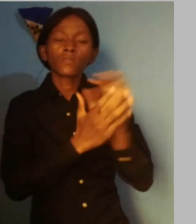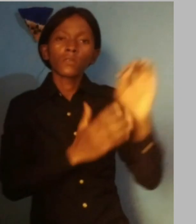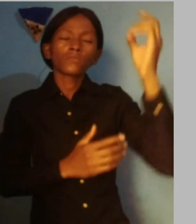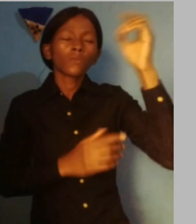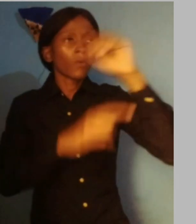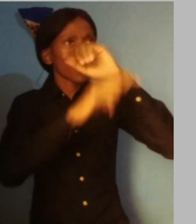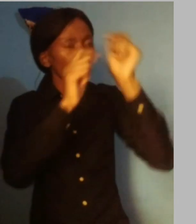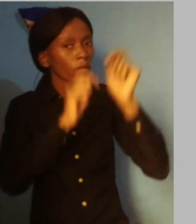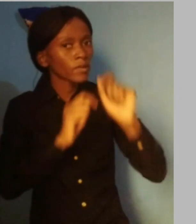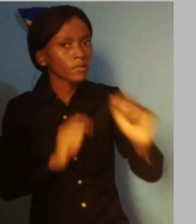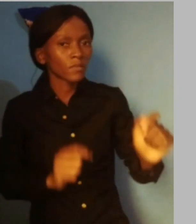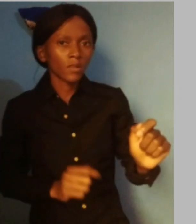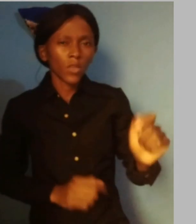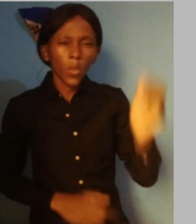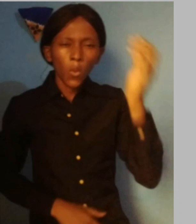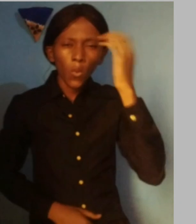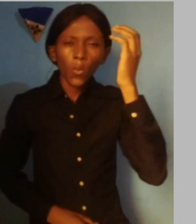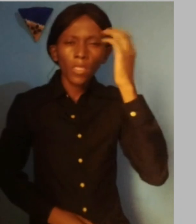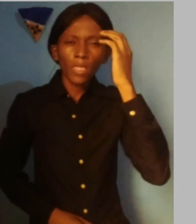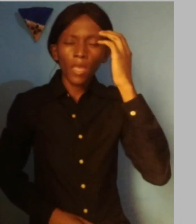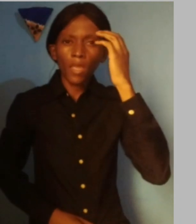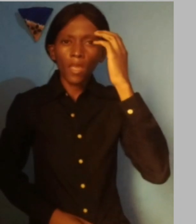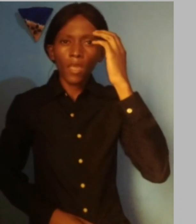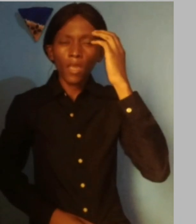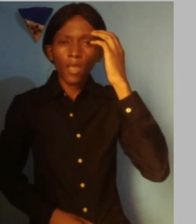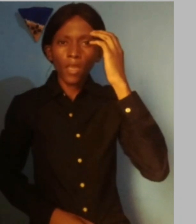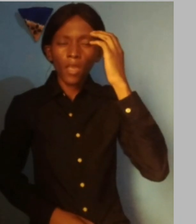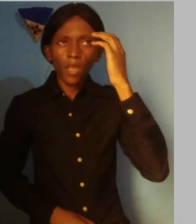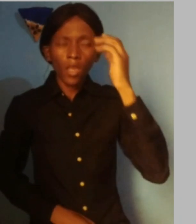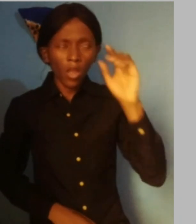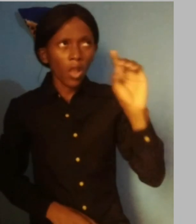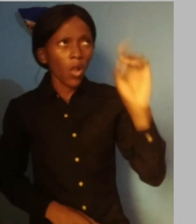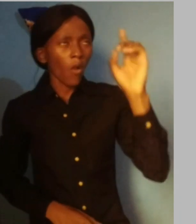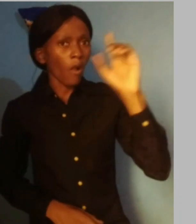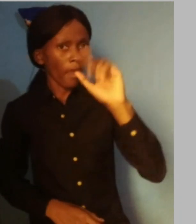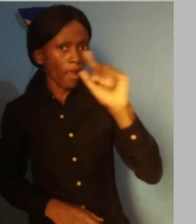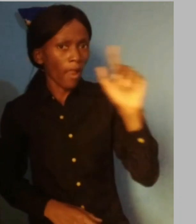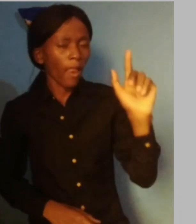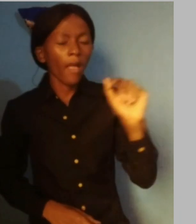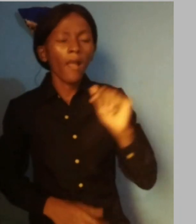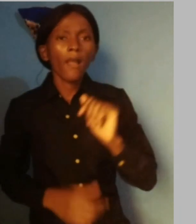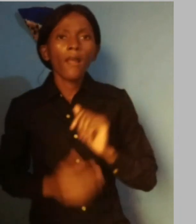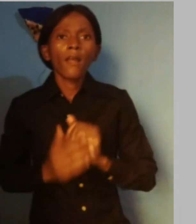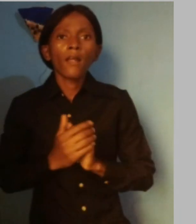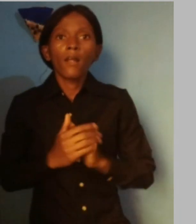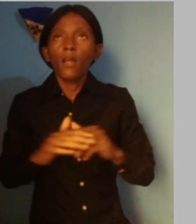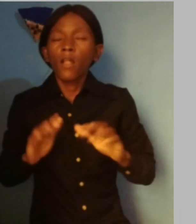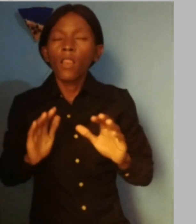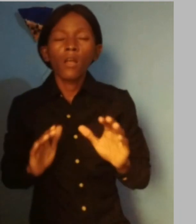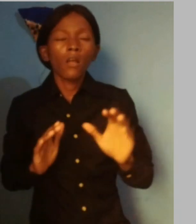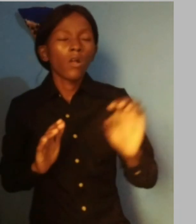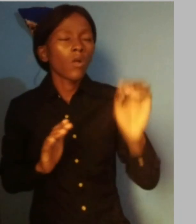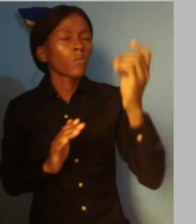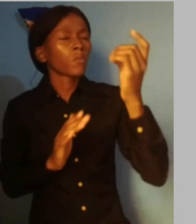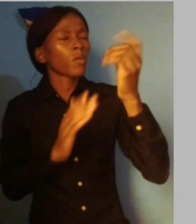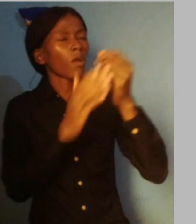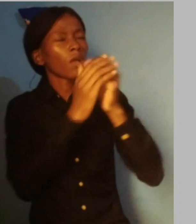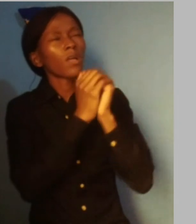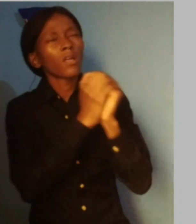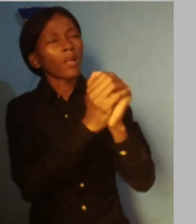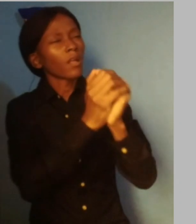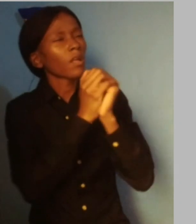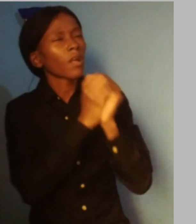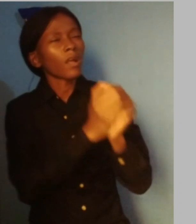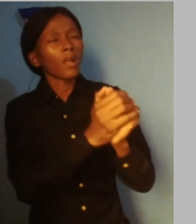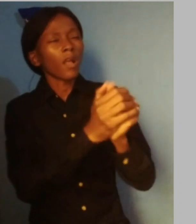que l'on sait que Dieu, que le Seigneur est présent. Alors on en